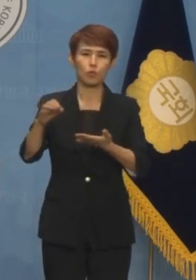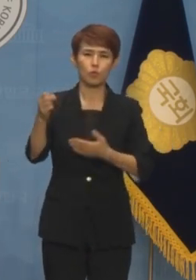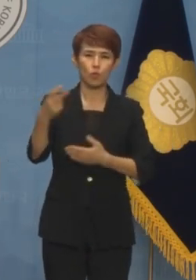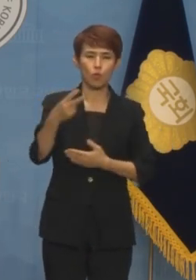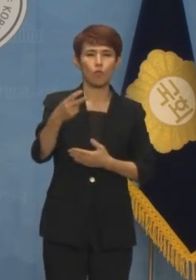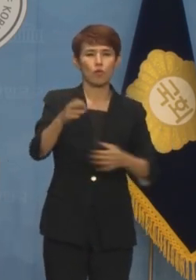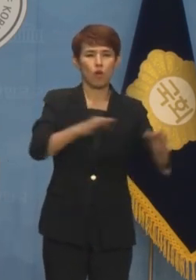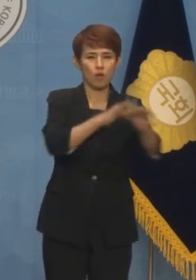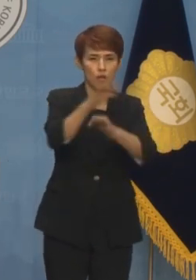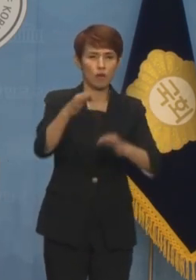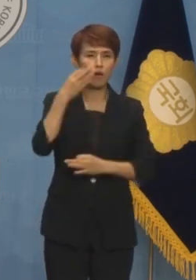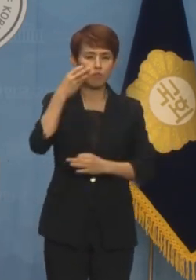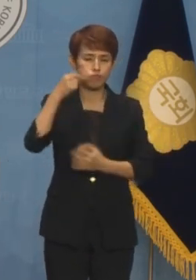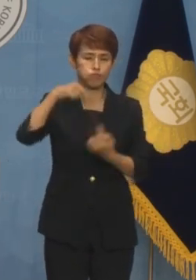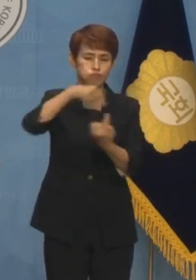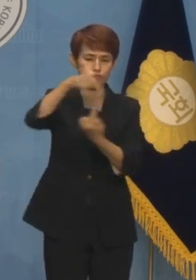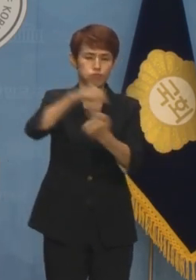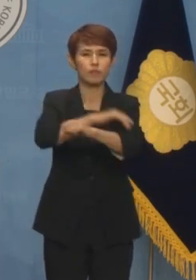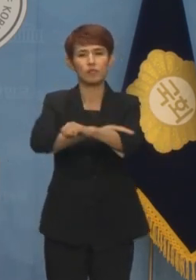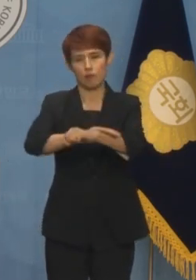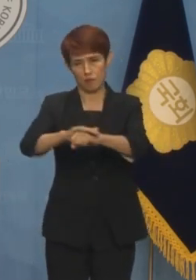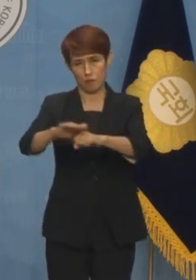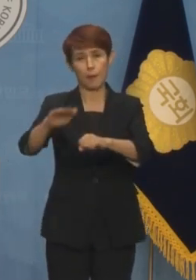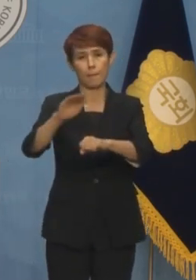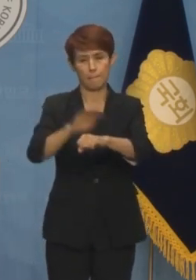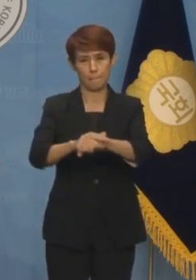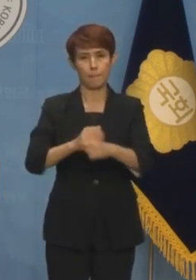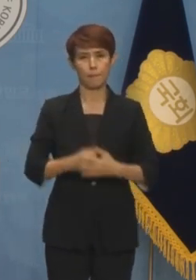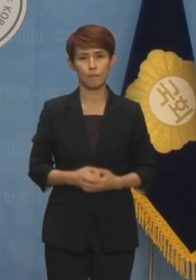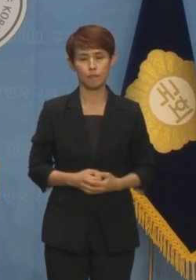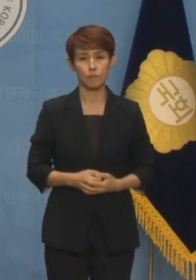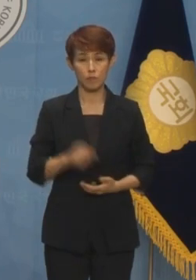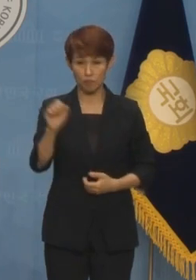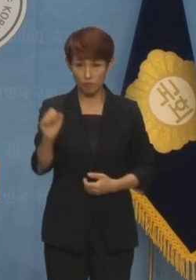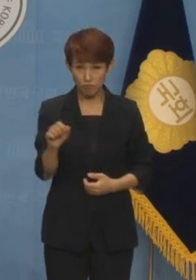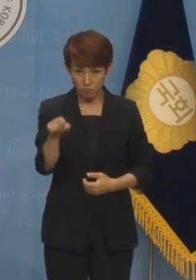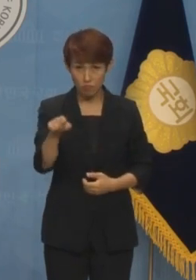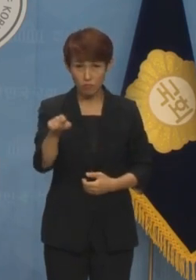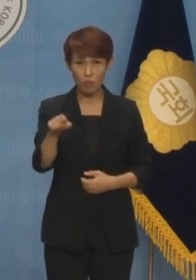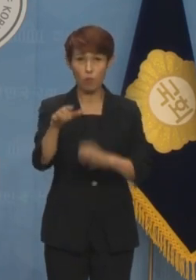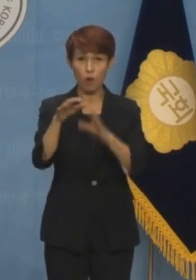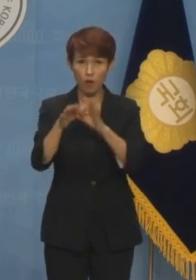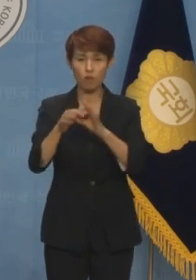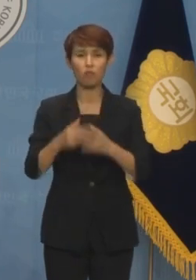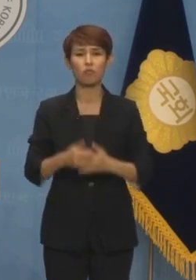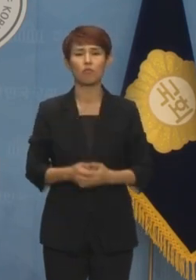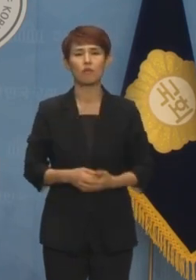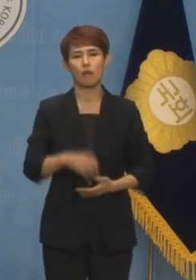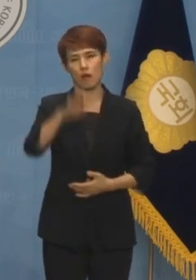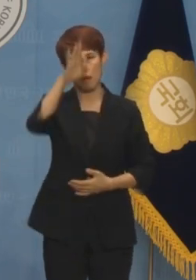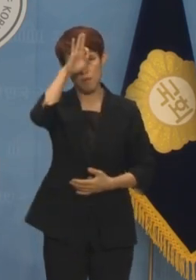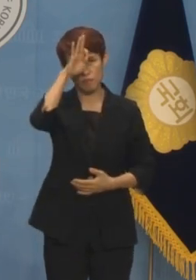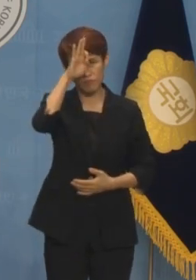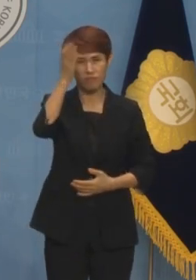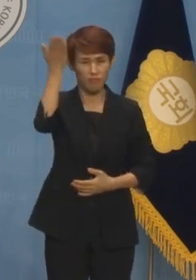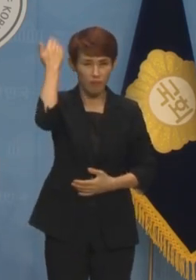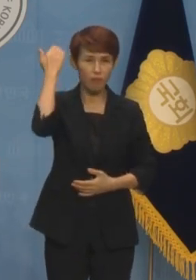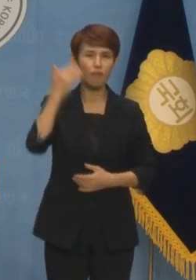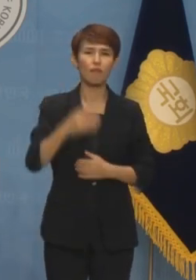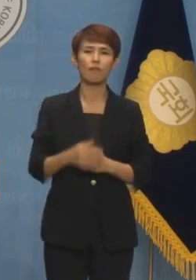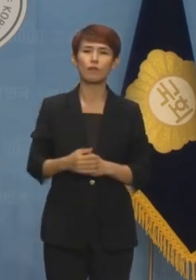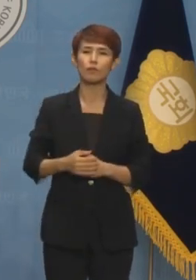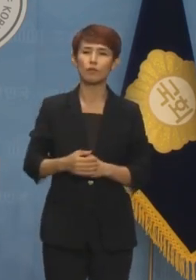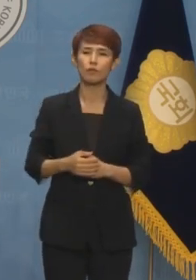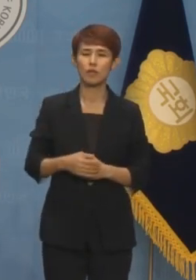구조를 이루어냈고 이러한 모범적 재정운영 성과에 대해서 IMF 등 국제기구뿐만